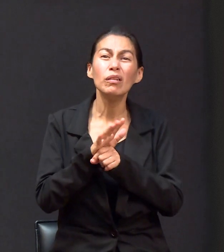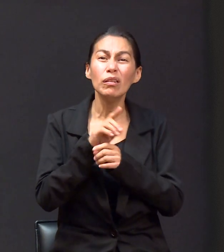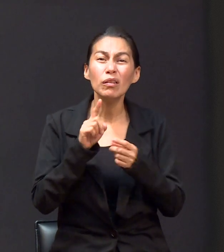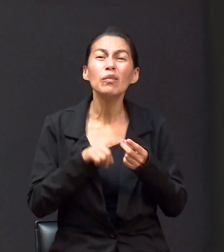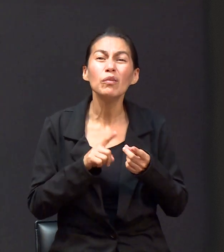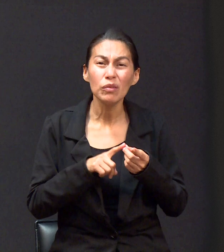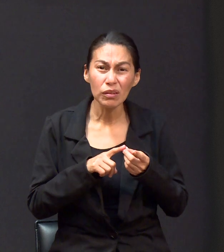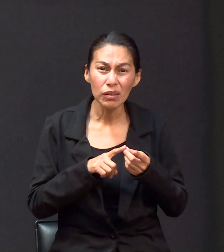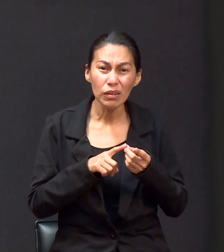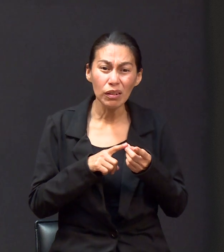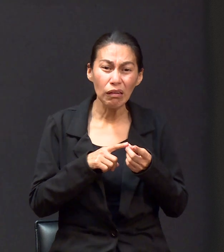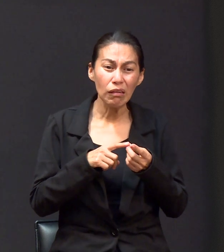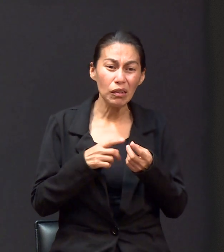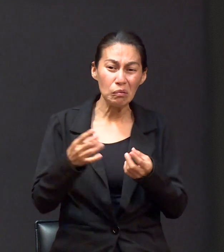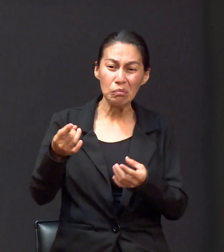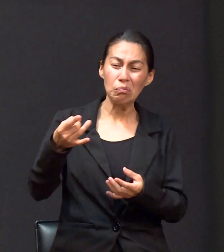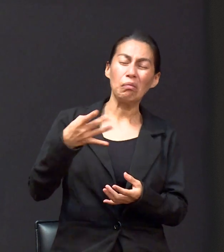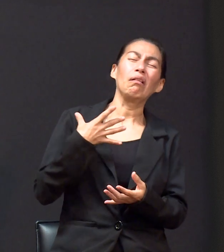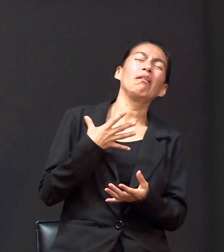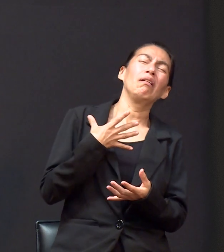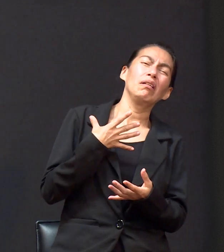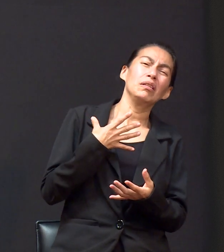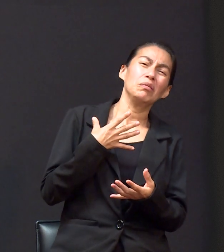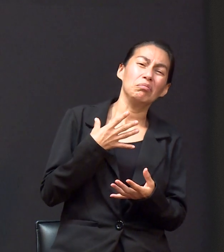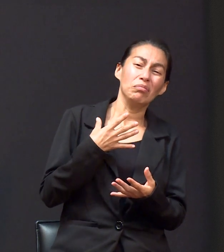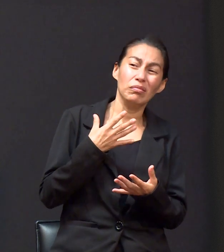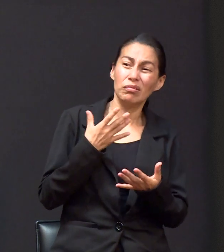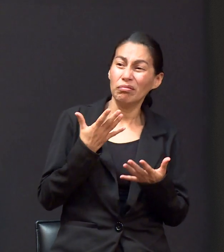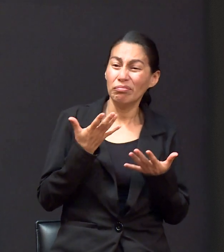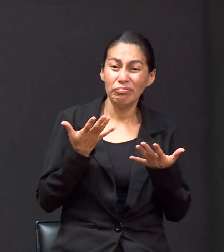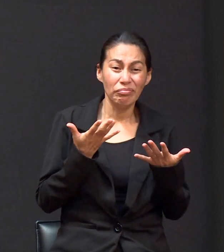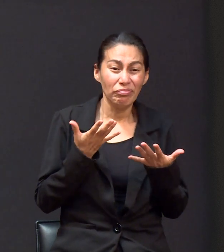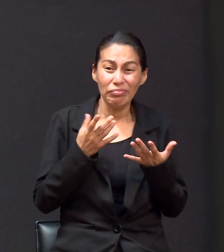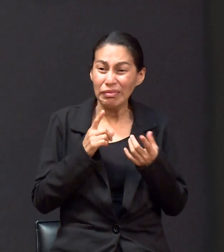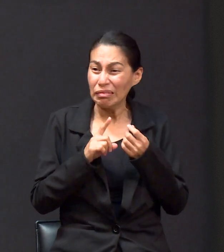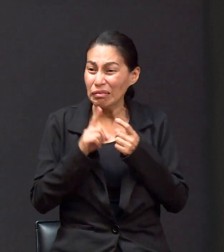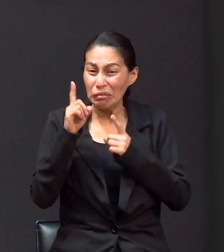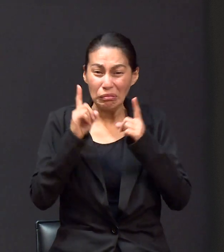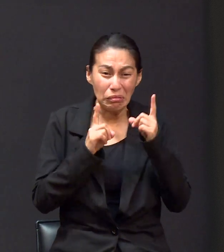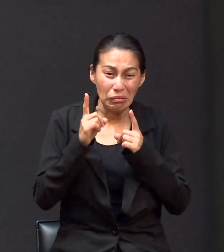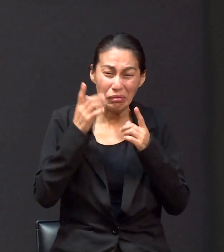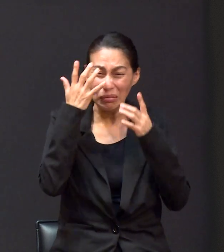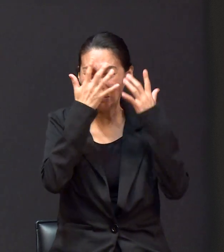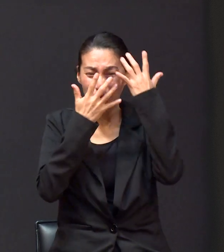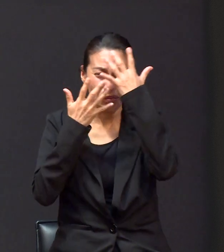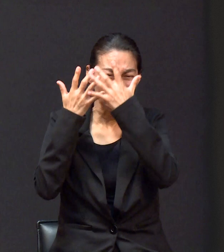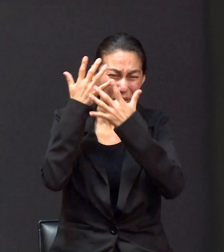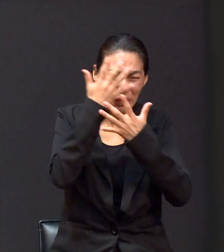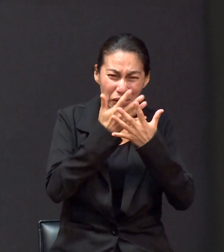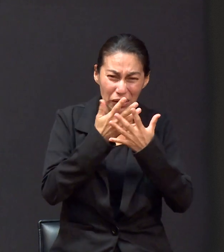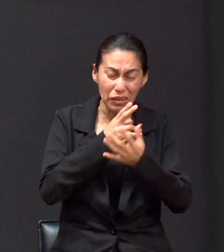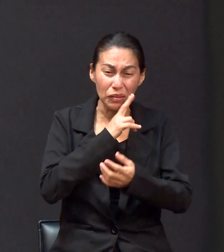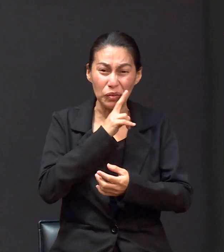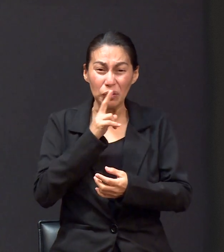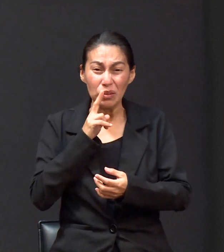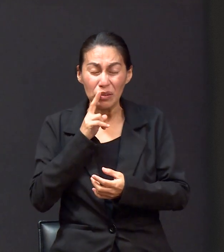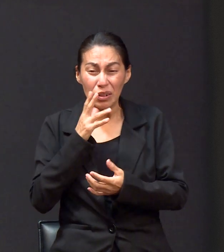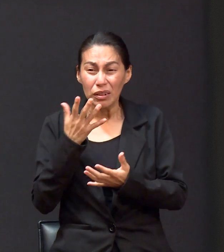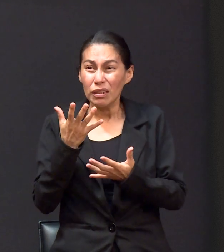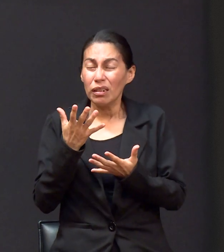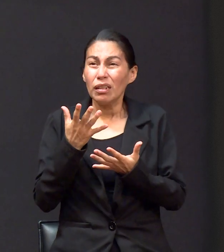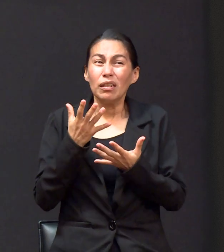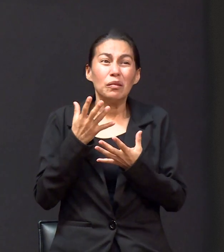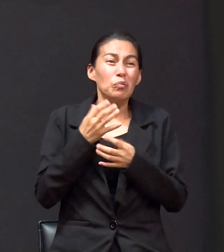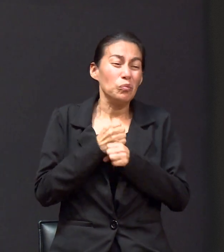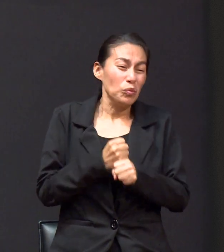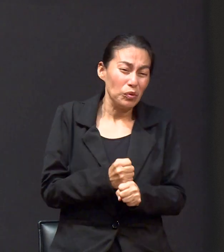Cuando te hundes, cuando no sabes qué hacer, cuando te dan una noticia que detona una crisis